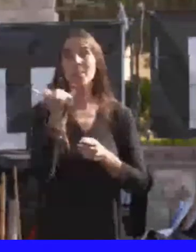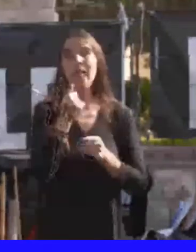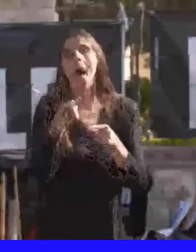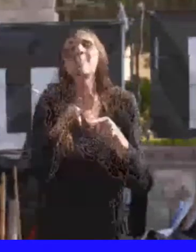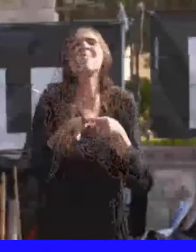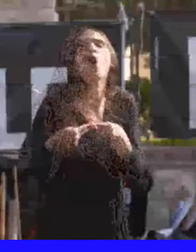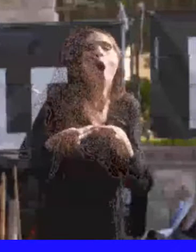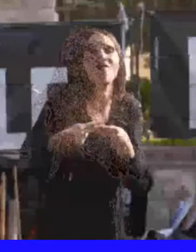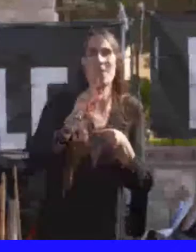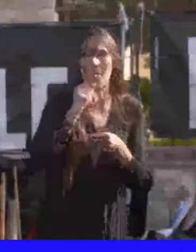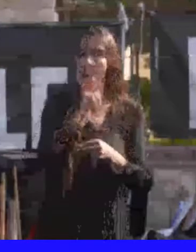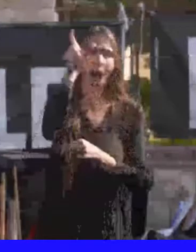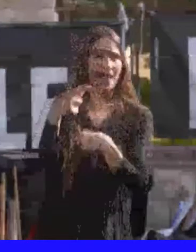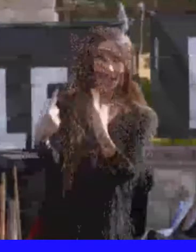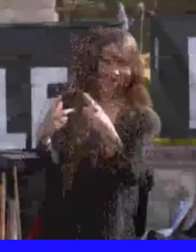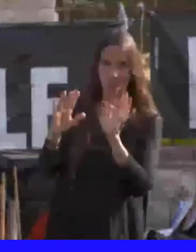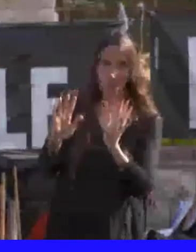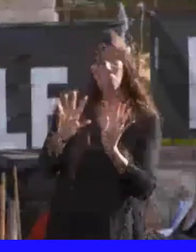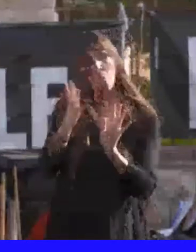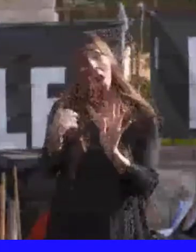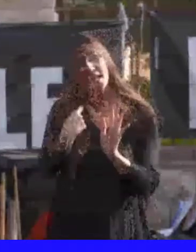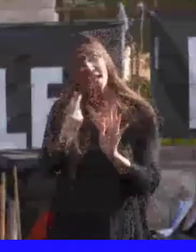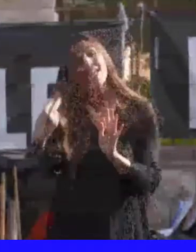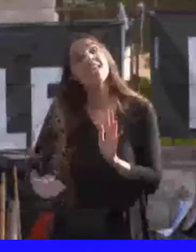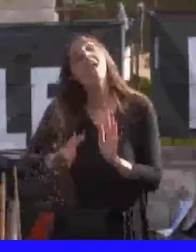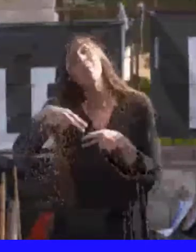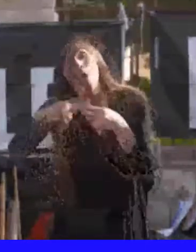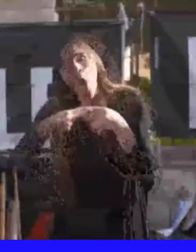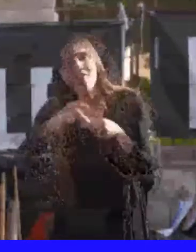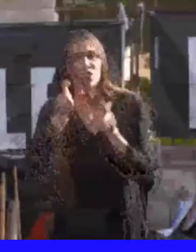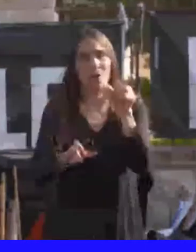אף פעם לא הבן אדם מדבר, אולי פעם אני אהיה מקורב של מישהו,